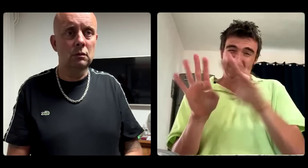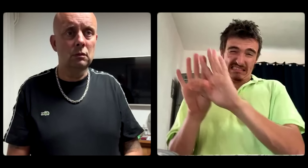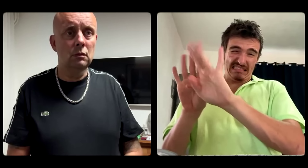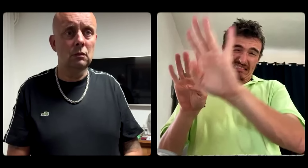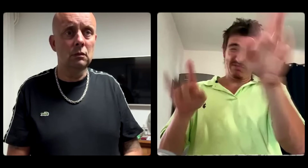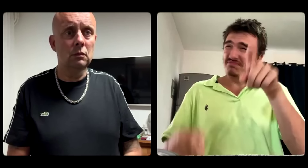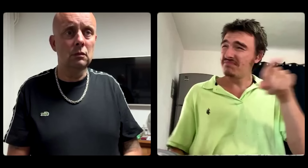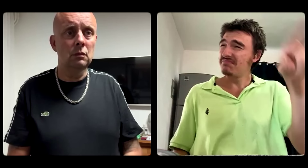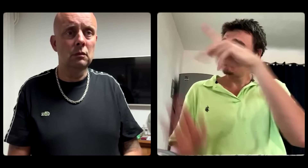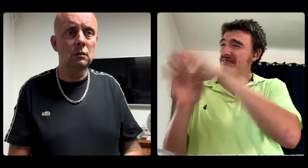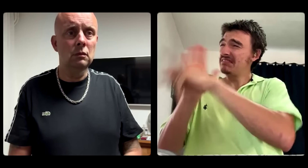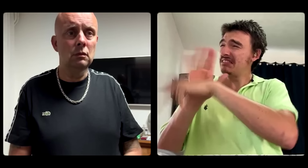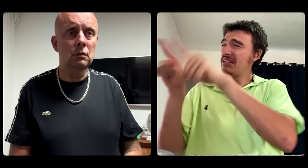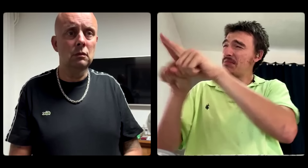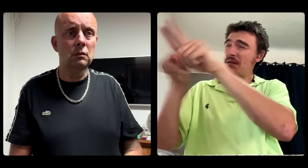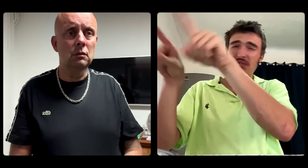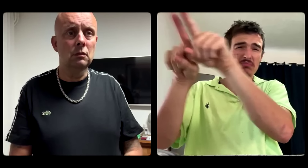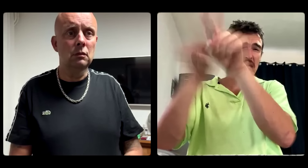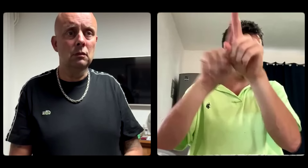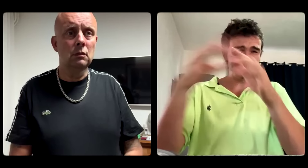Ja.